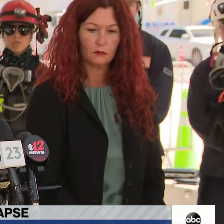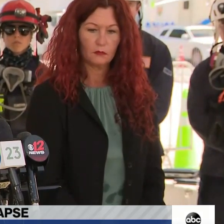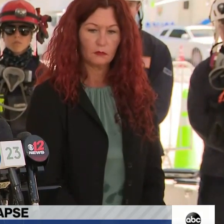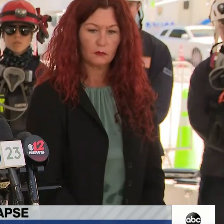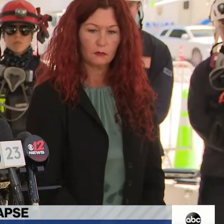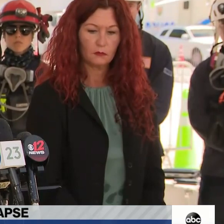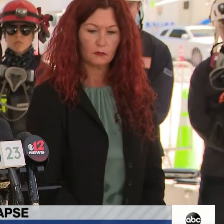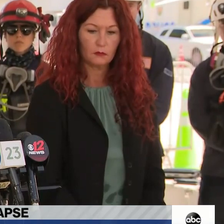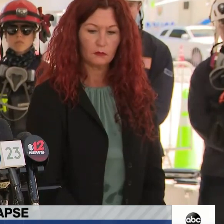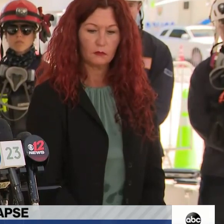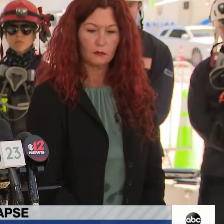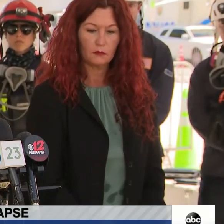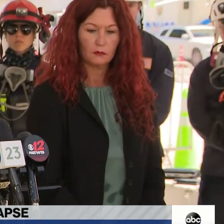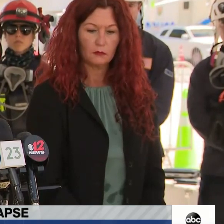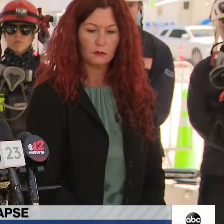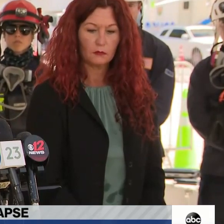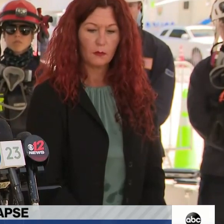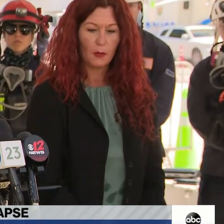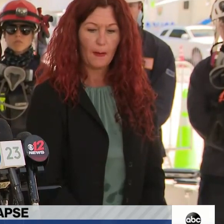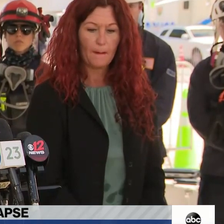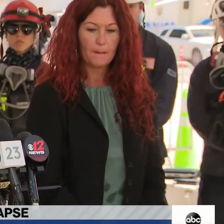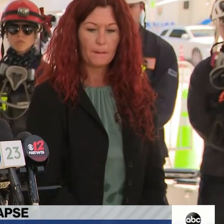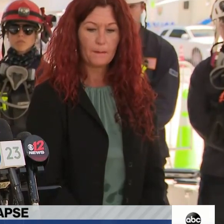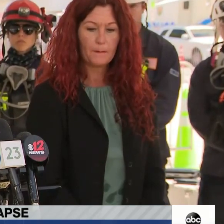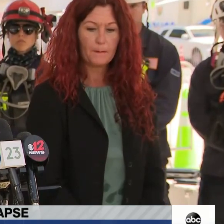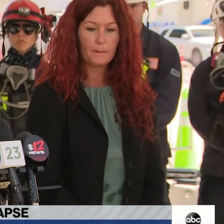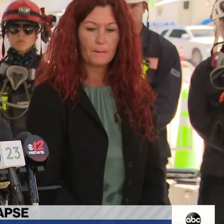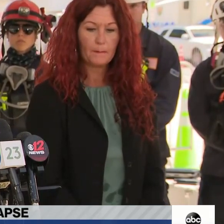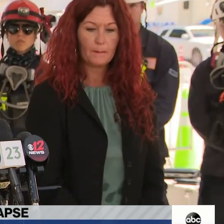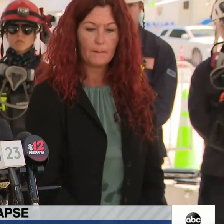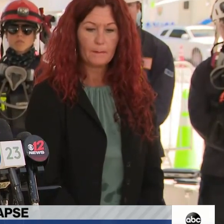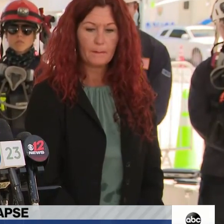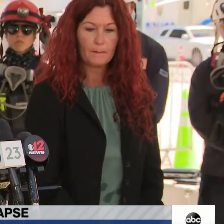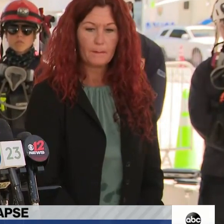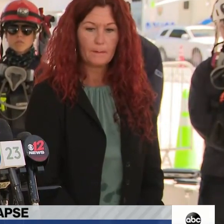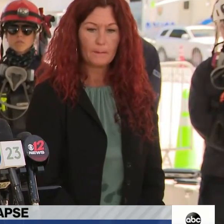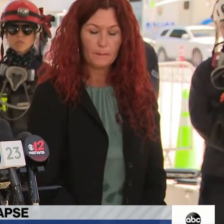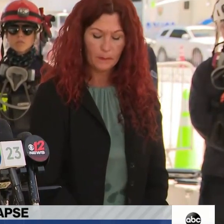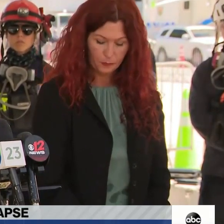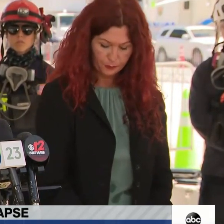ayuda que nos han brindado en estos momentos tan difíciles. Muchas gracias.